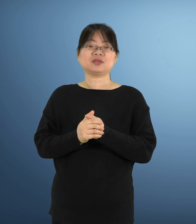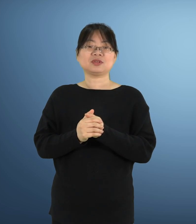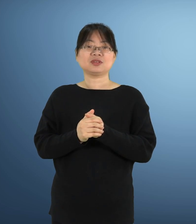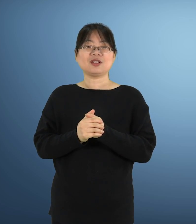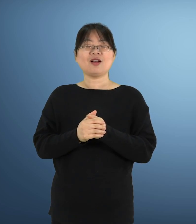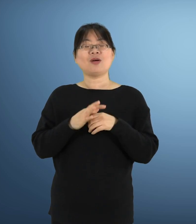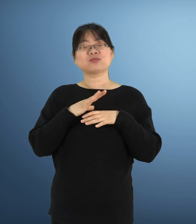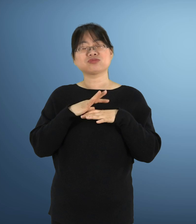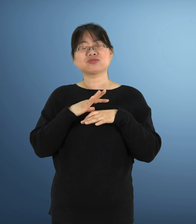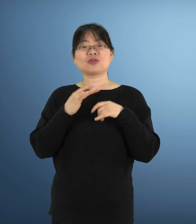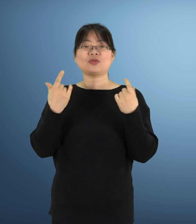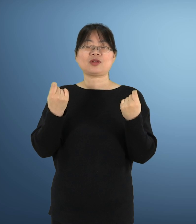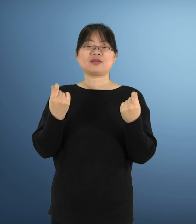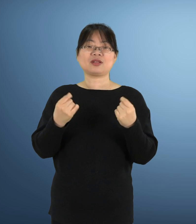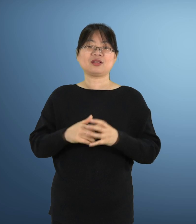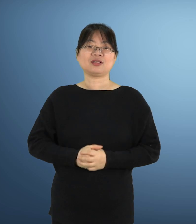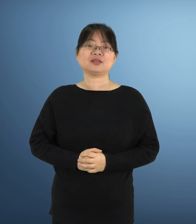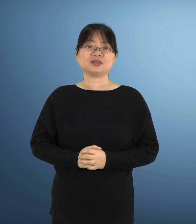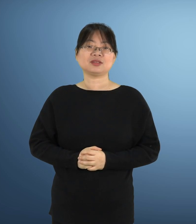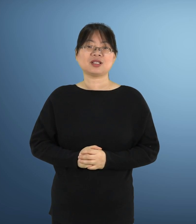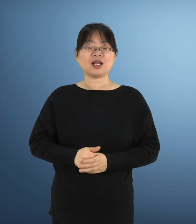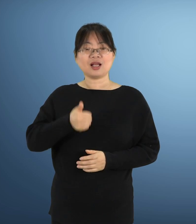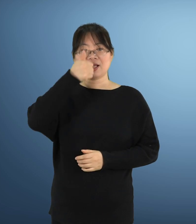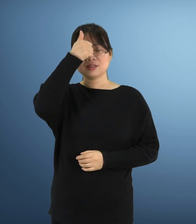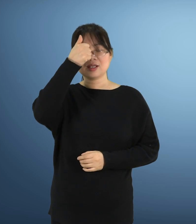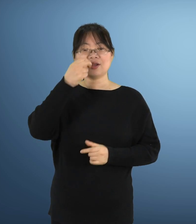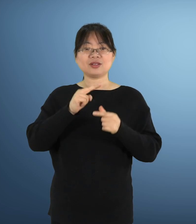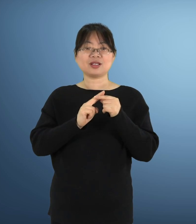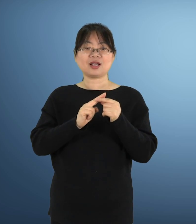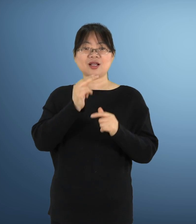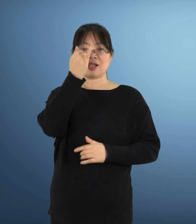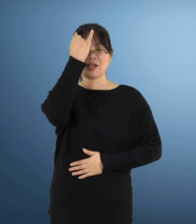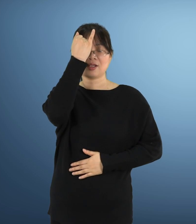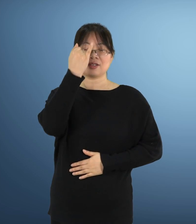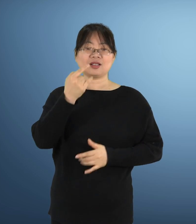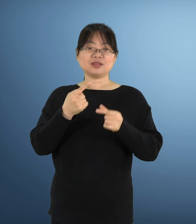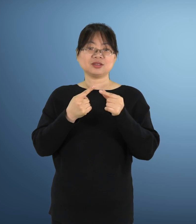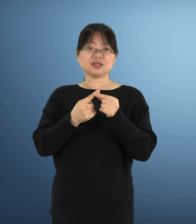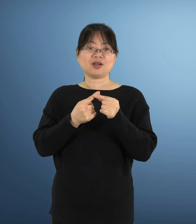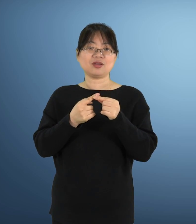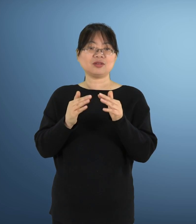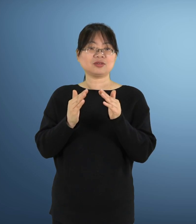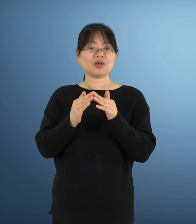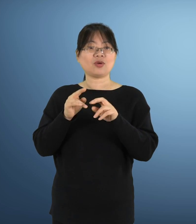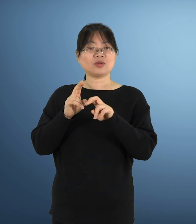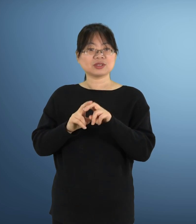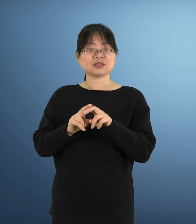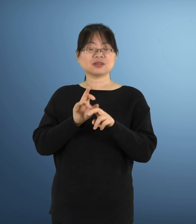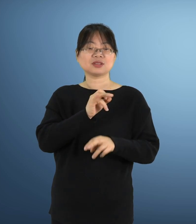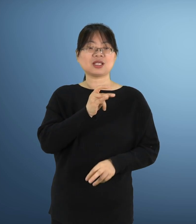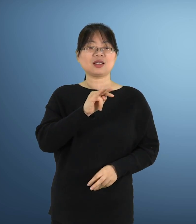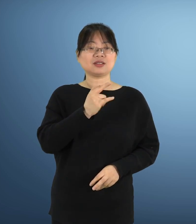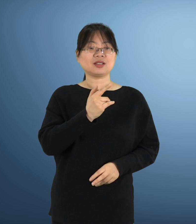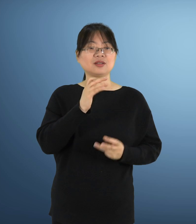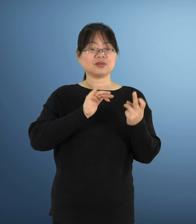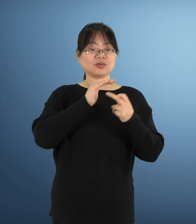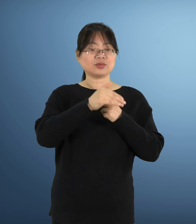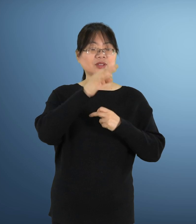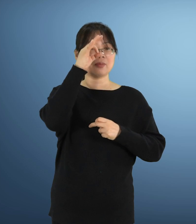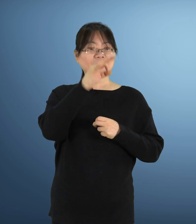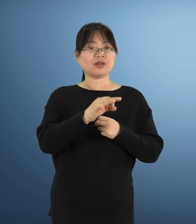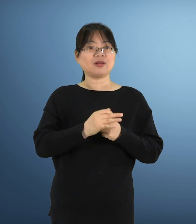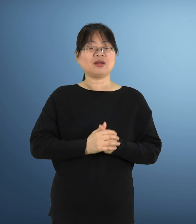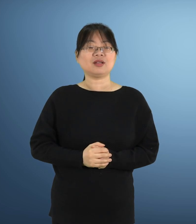얼마나 무서운가 하면 아담과 하와가 첫 거주지였던 에덴 동산은